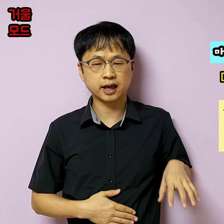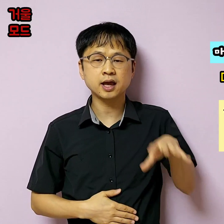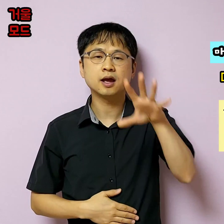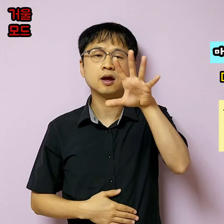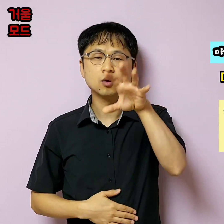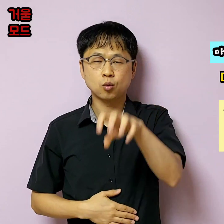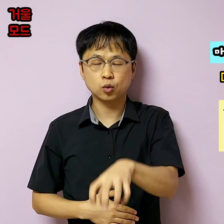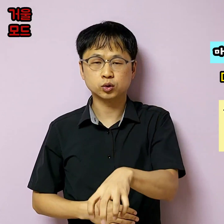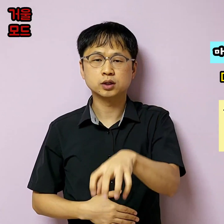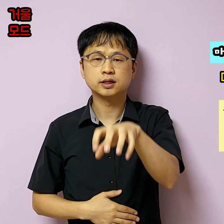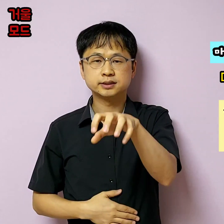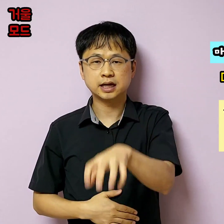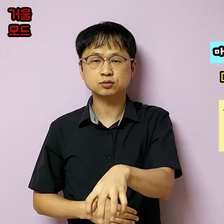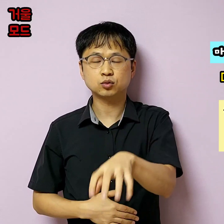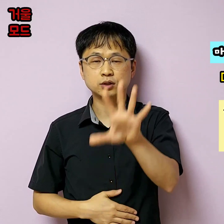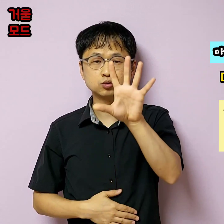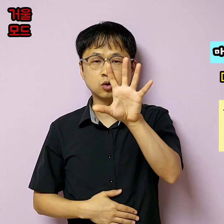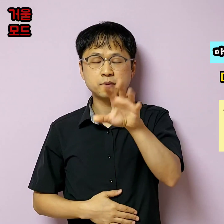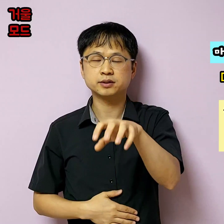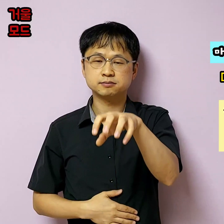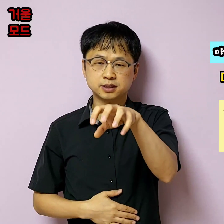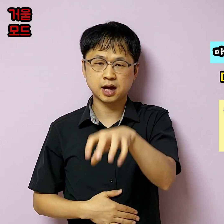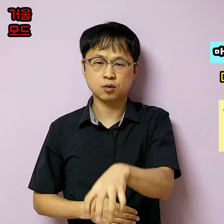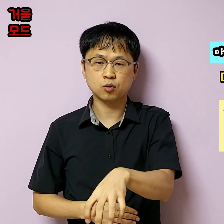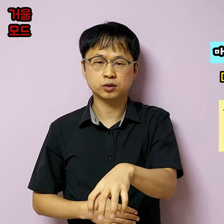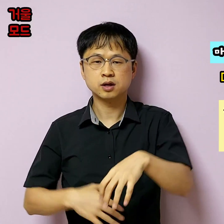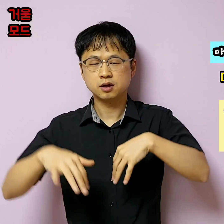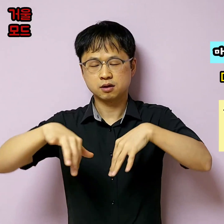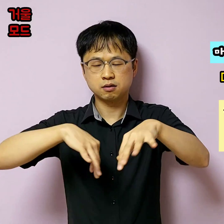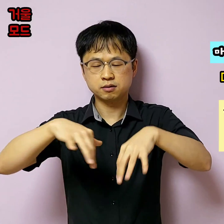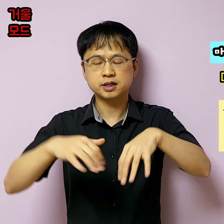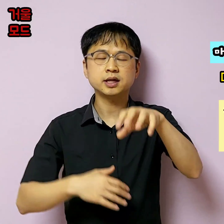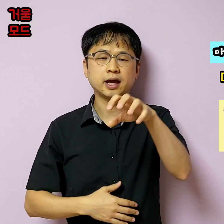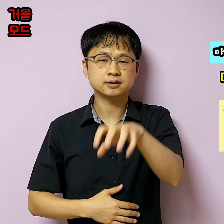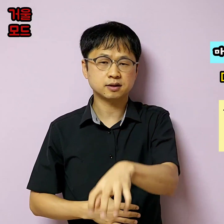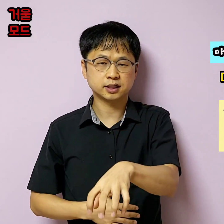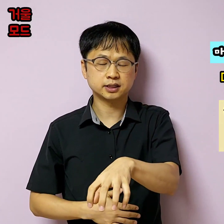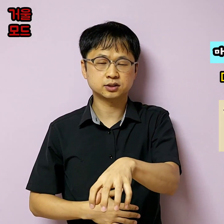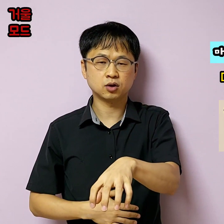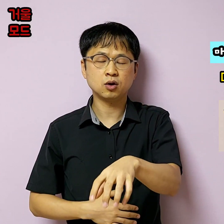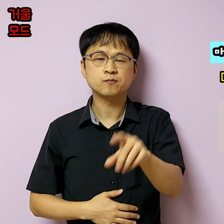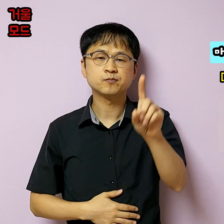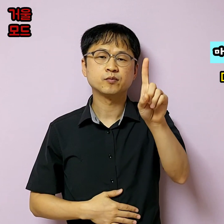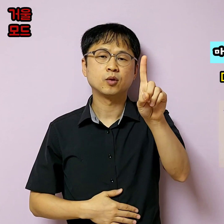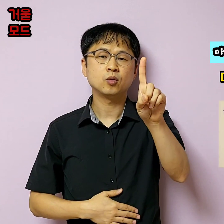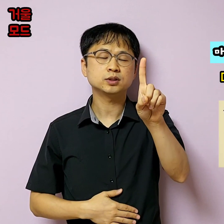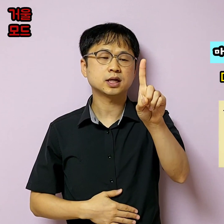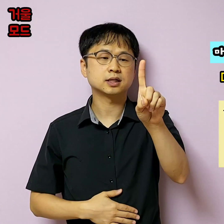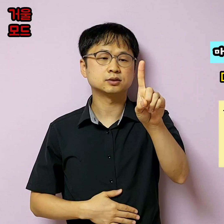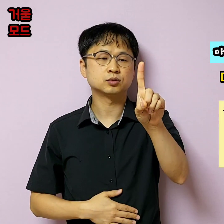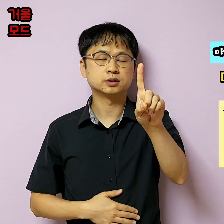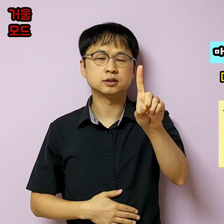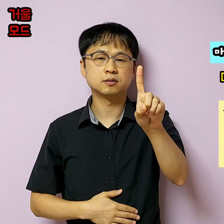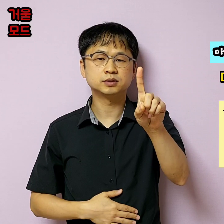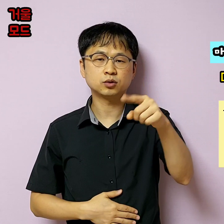때 곳, 장소라는 수어 배웠습니다. 곳, 거리에서가 되겠죠. 혼자라는 수어는